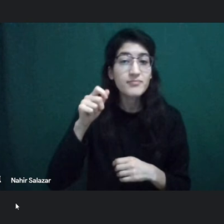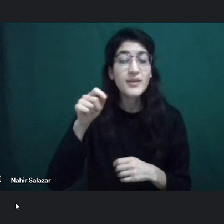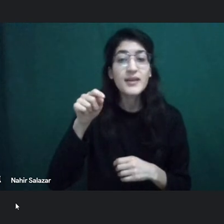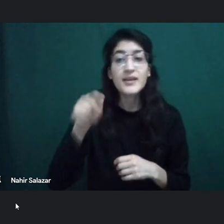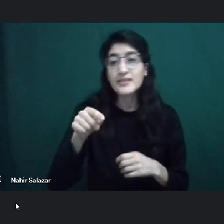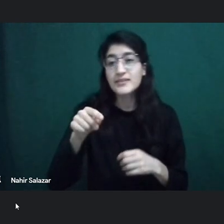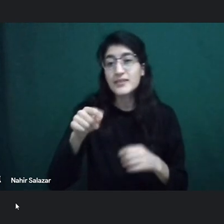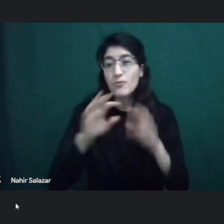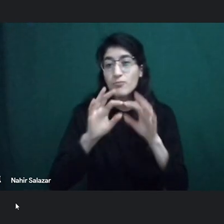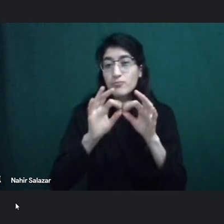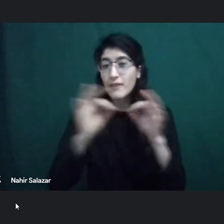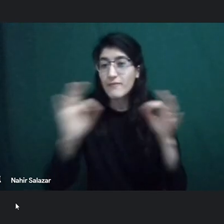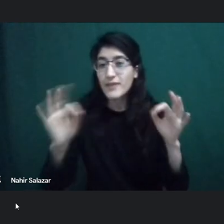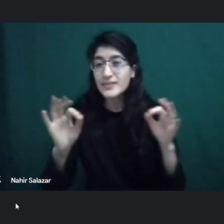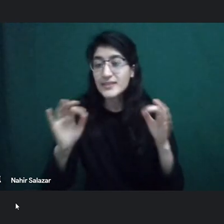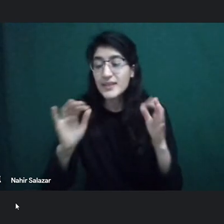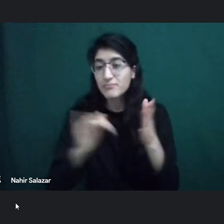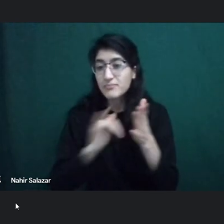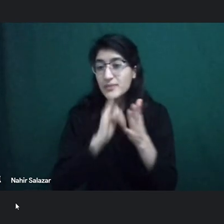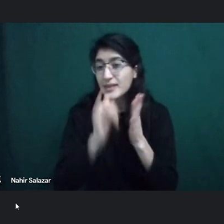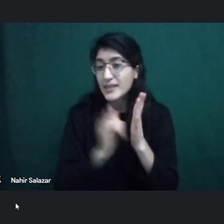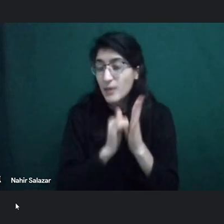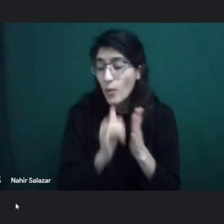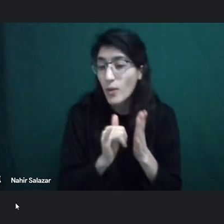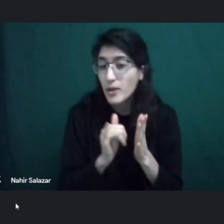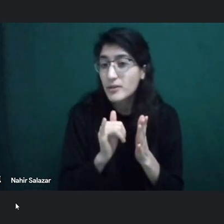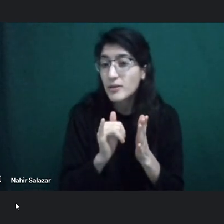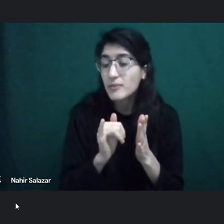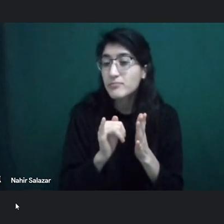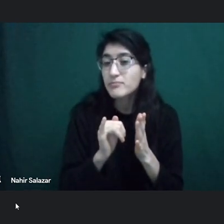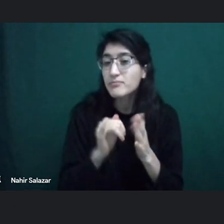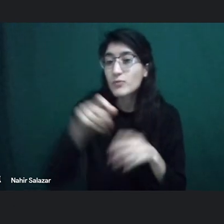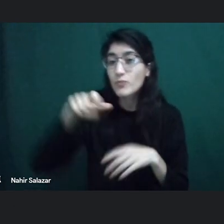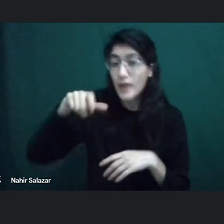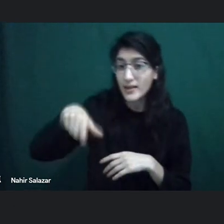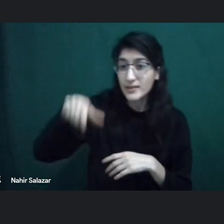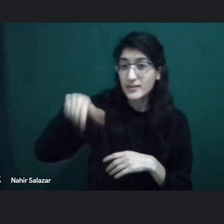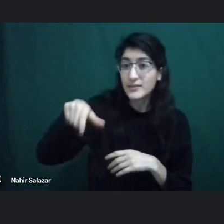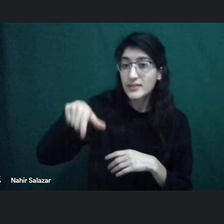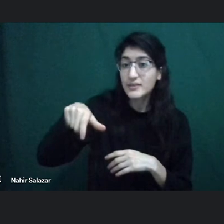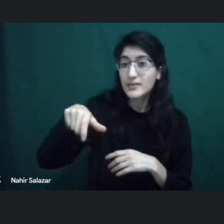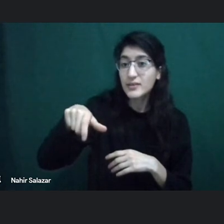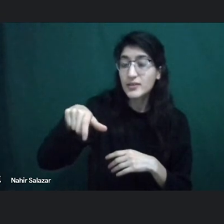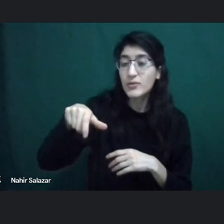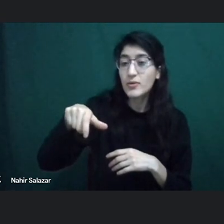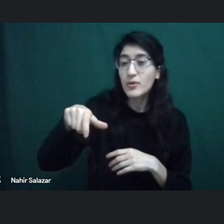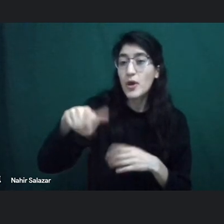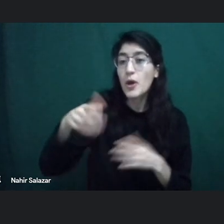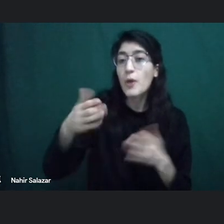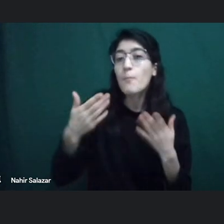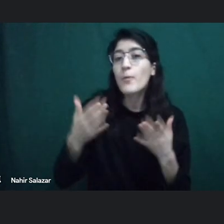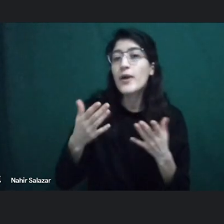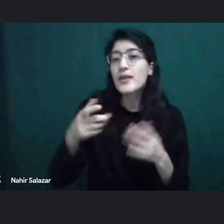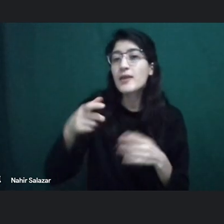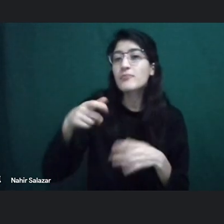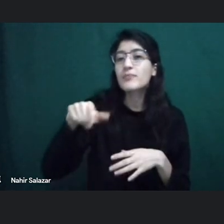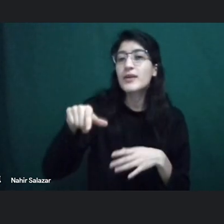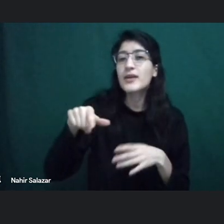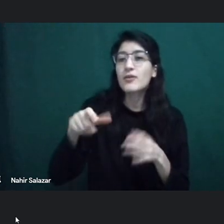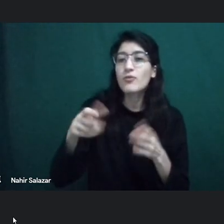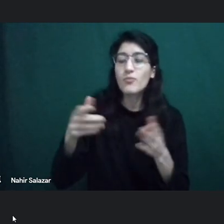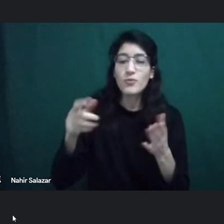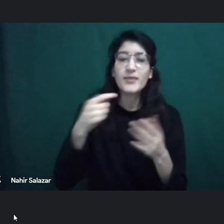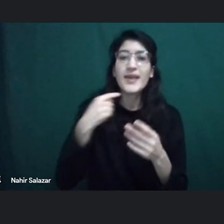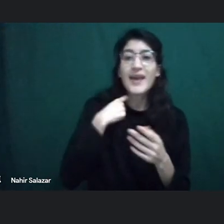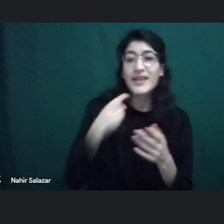que sea un adjetivo, que tenga un equivalente en castellano a una palabra que termina en